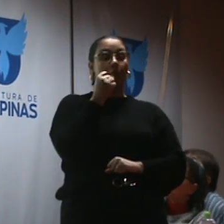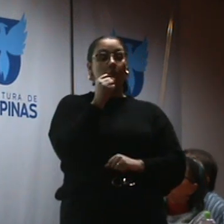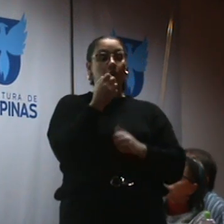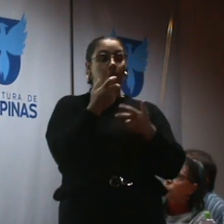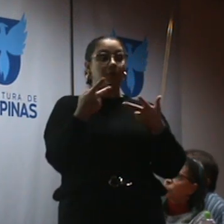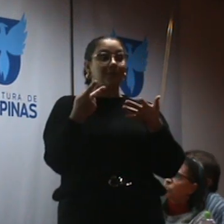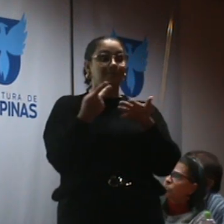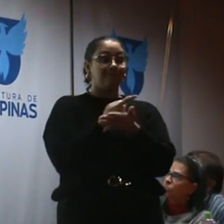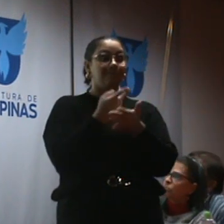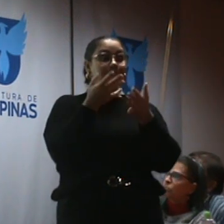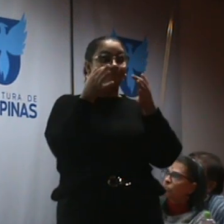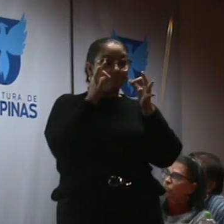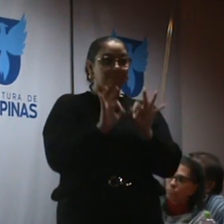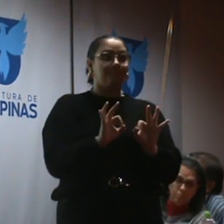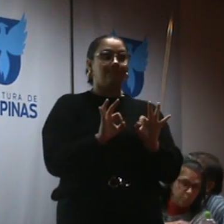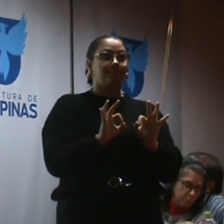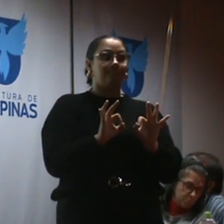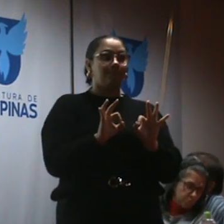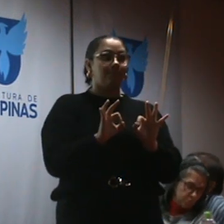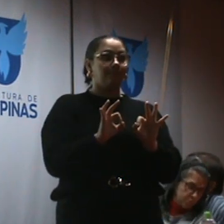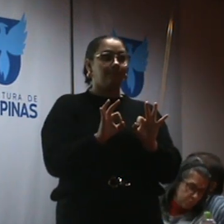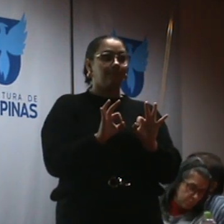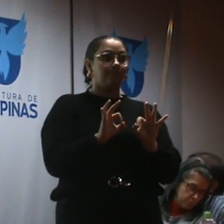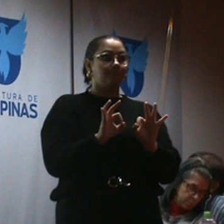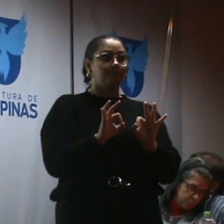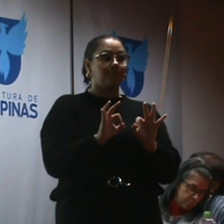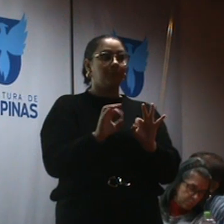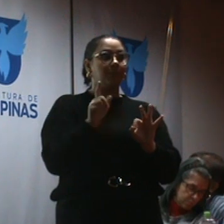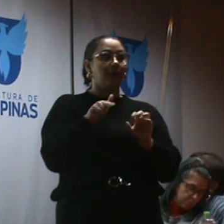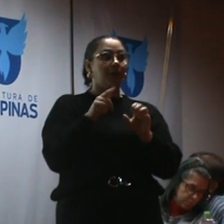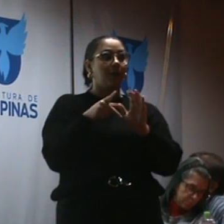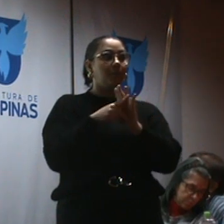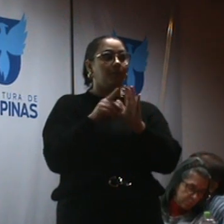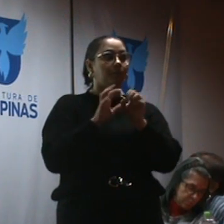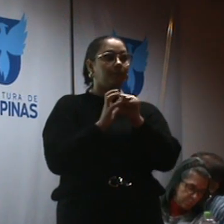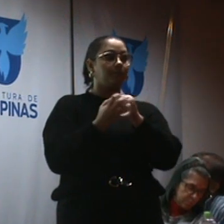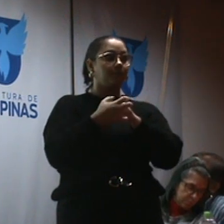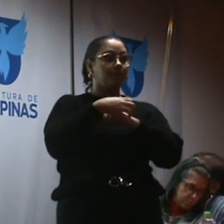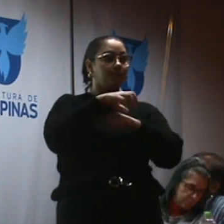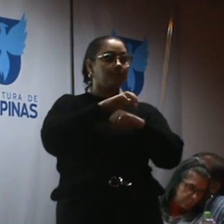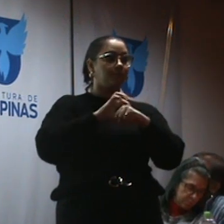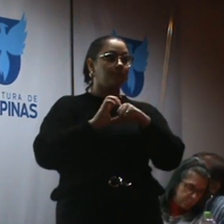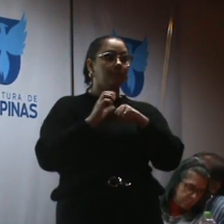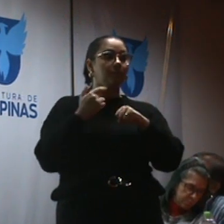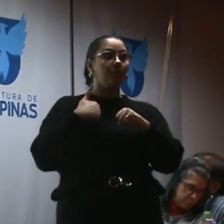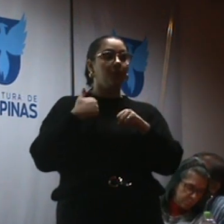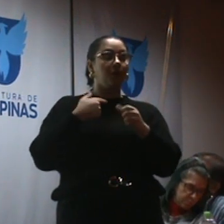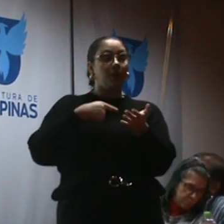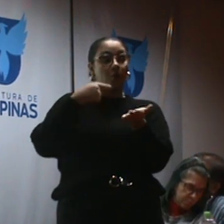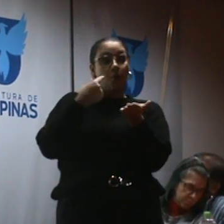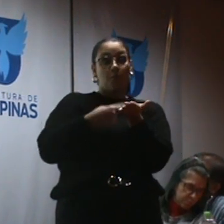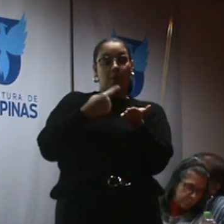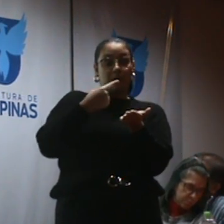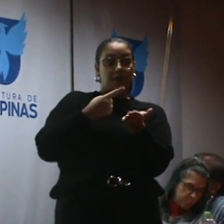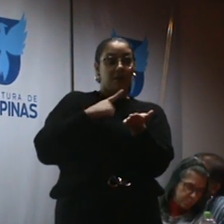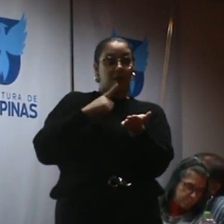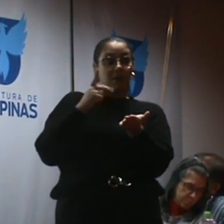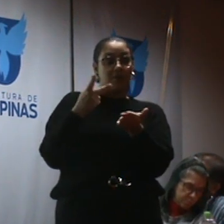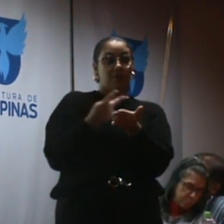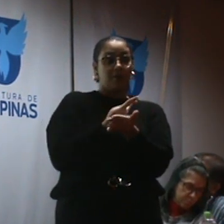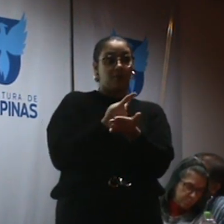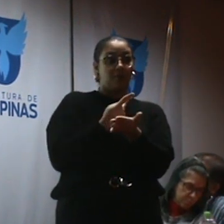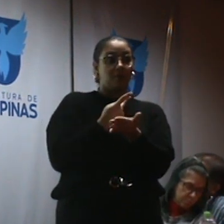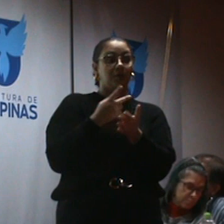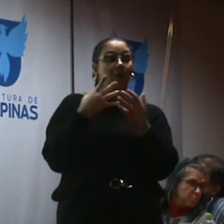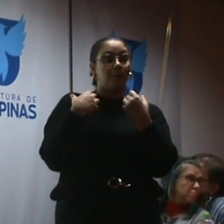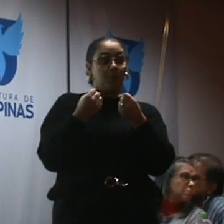confirmados de chikungunya, e eu marquei um caso aqui, que é o que nos chamou bastante atenção.